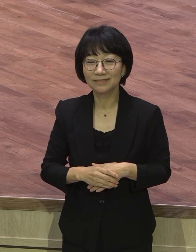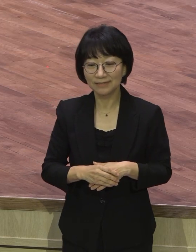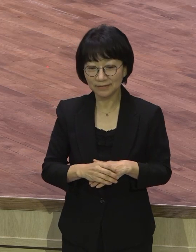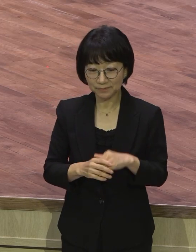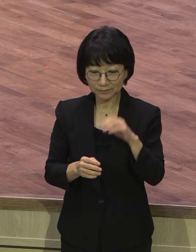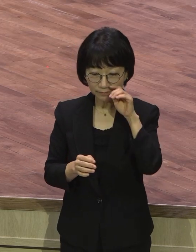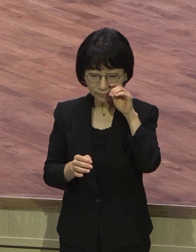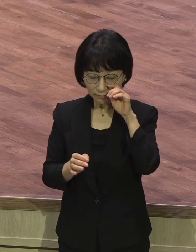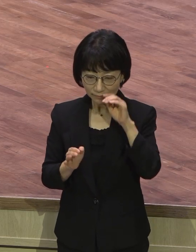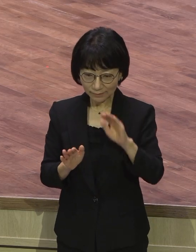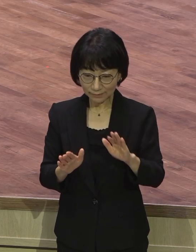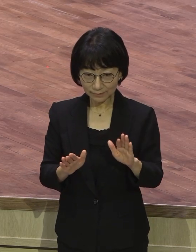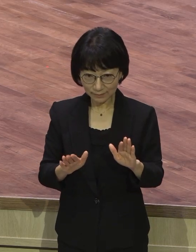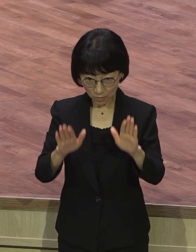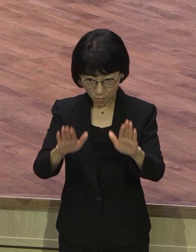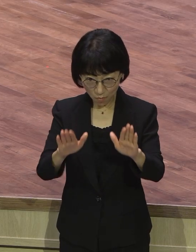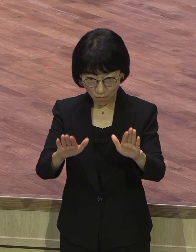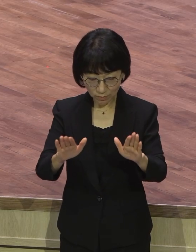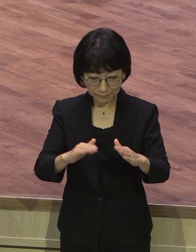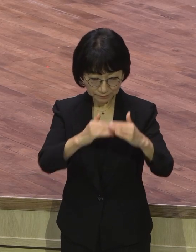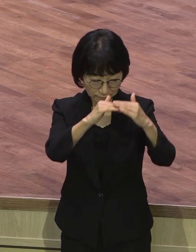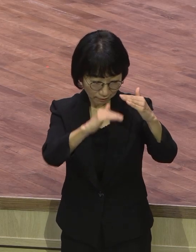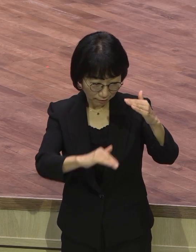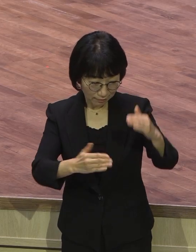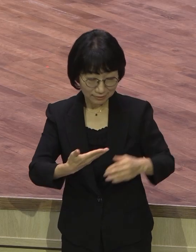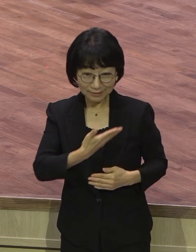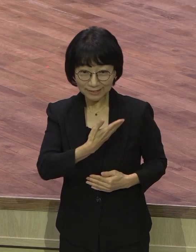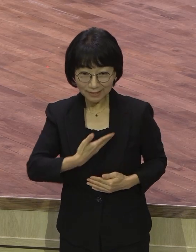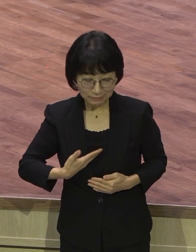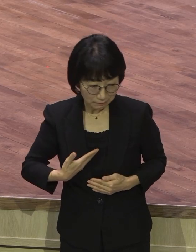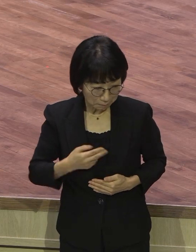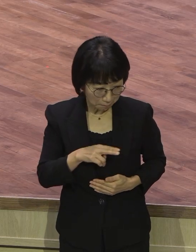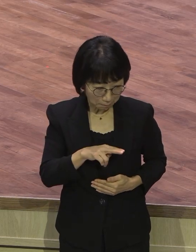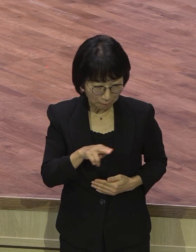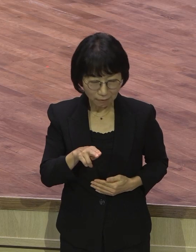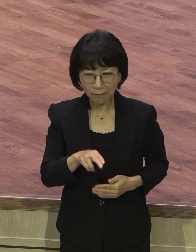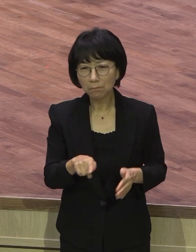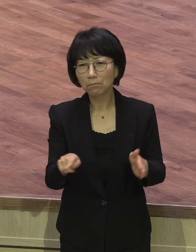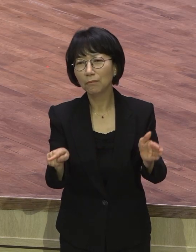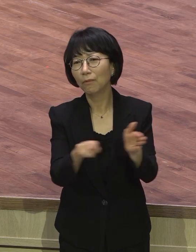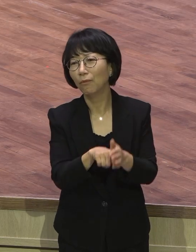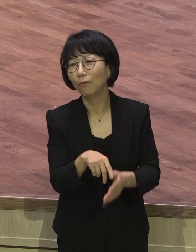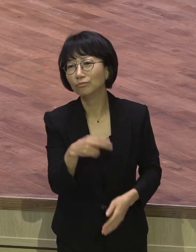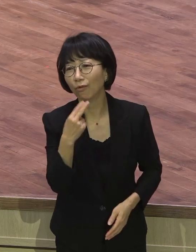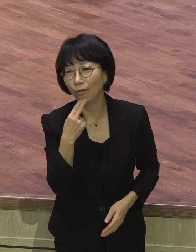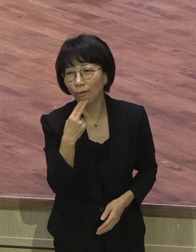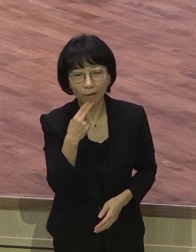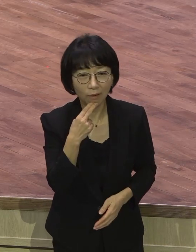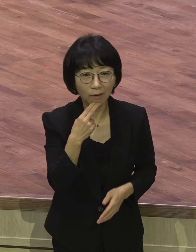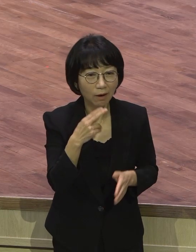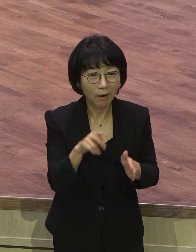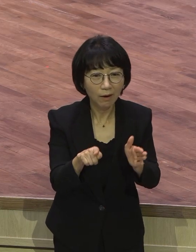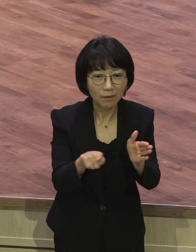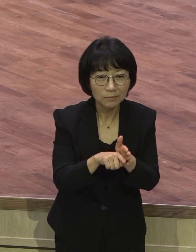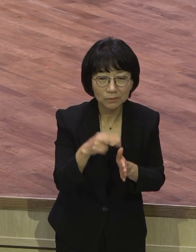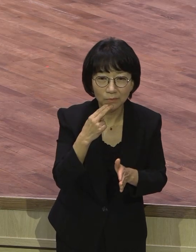오늘 본문의 제자들은 이런 믿음을 가지고 있지 못했음을 볼 수 있어요.